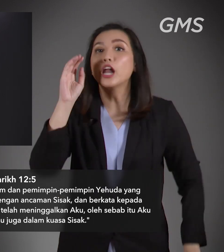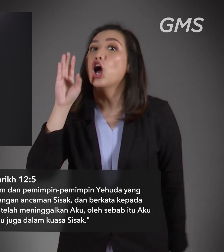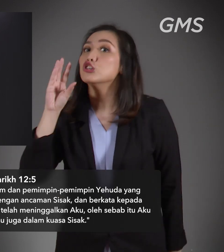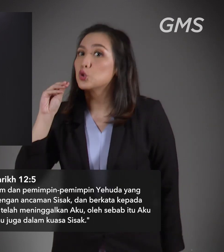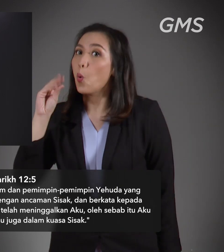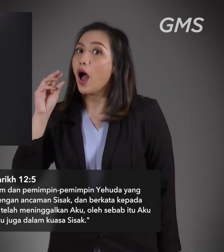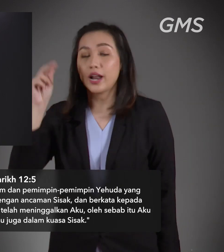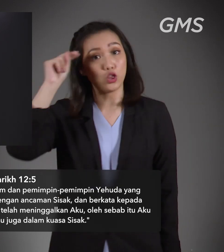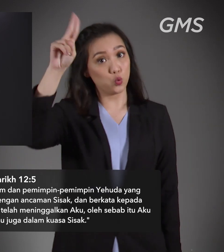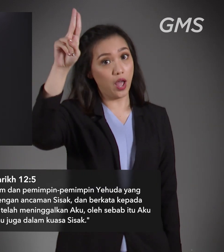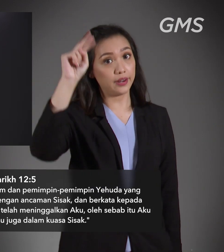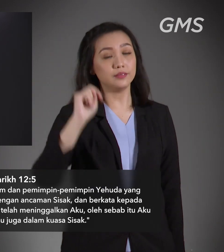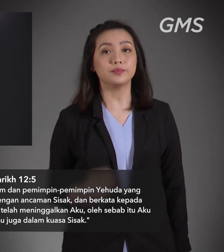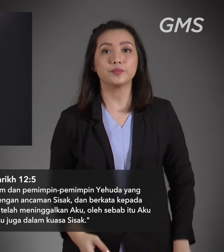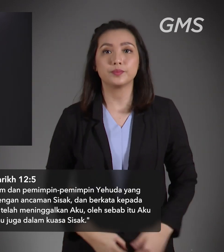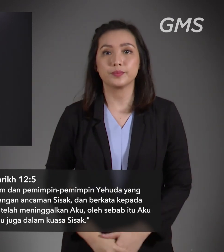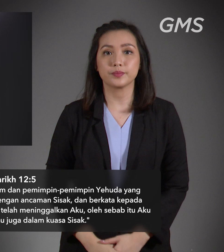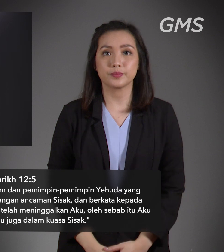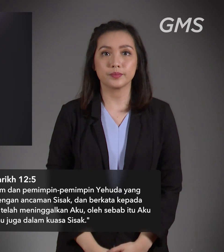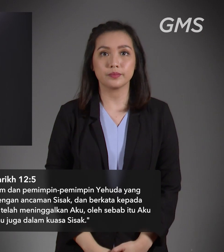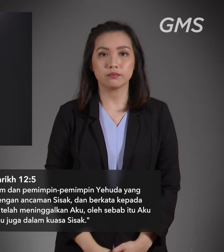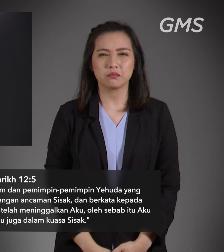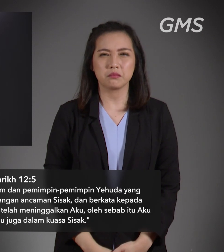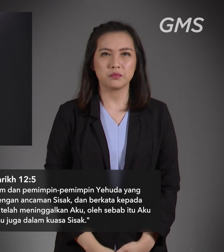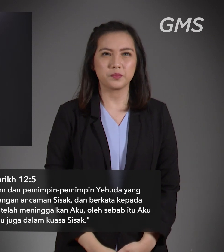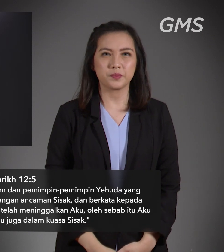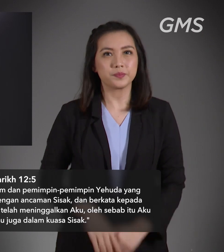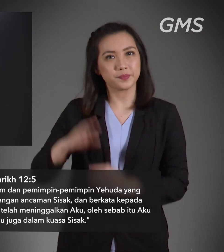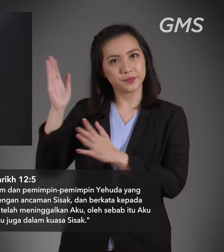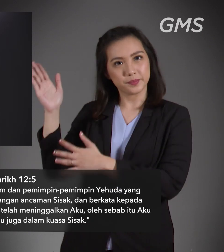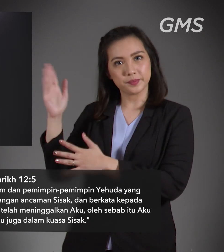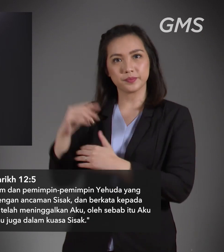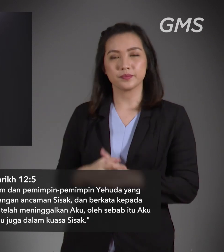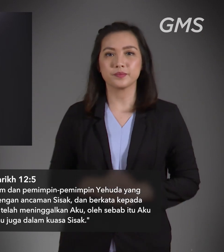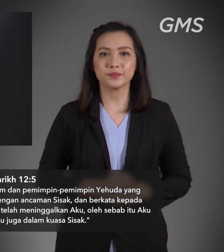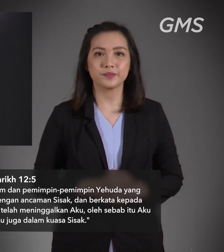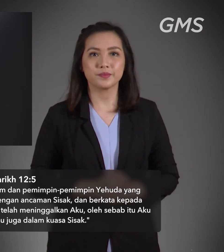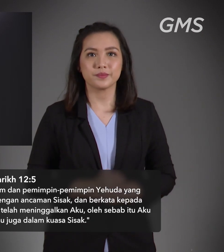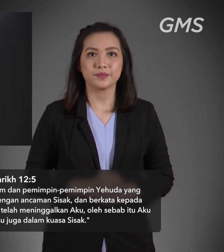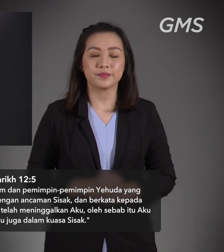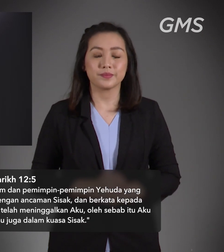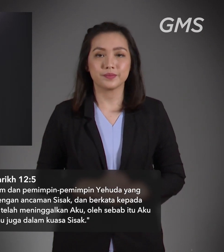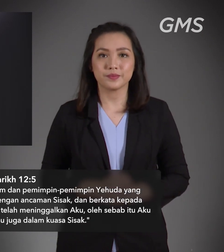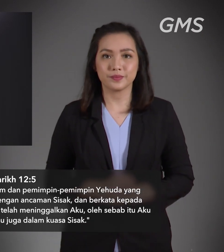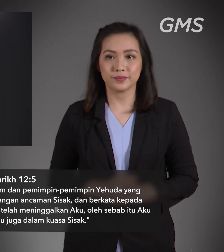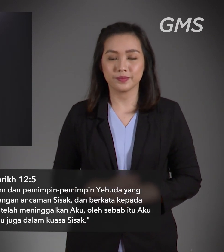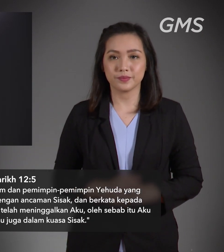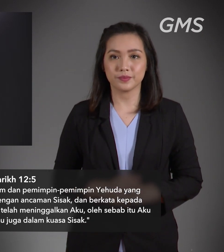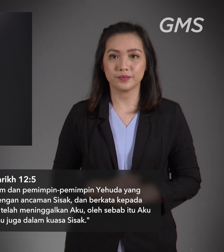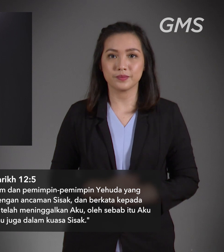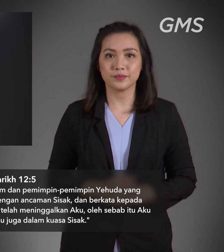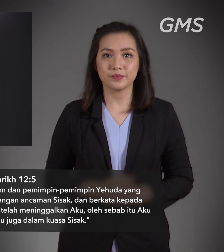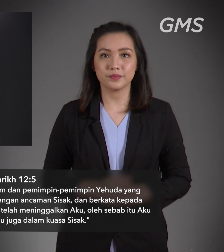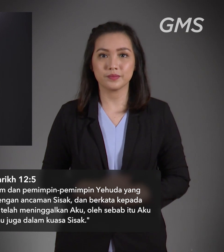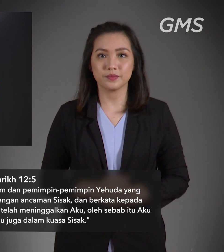sama raja apa adanya. Kamu telah meninggalkan aku. Dia sampaikan firman Tuhan. Oleh sebab itu aku